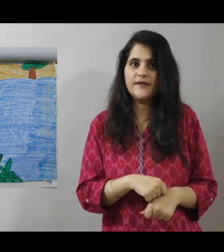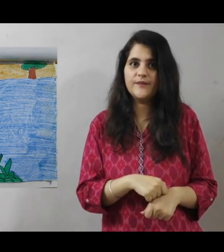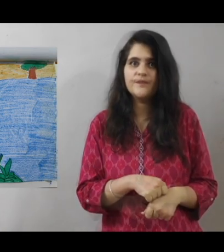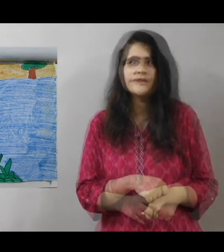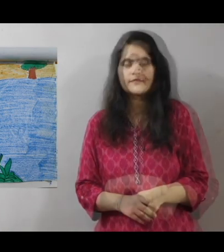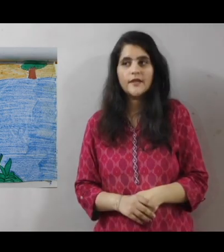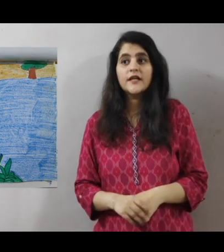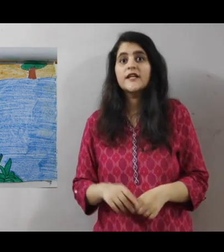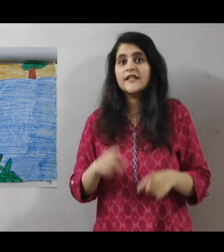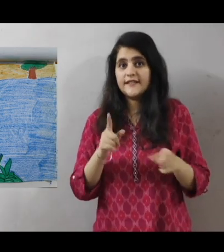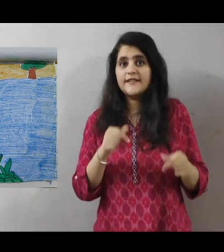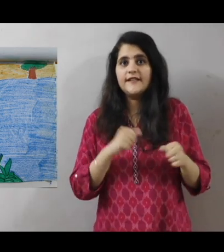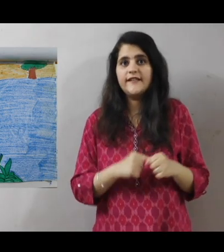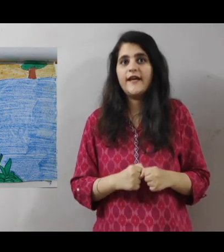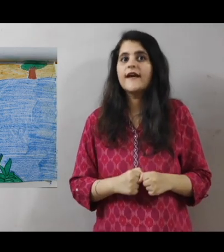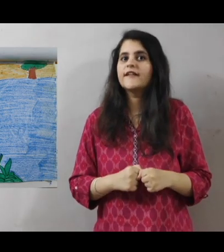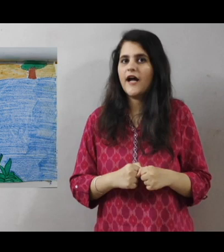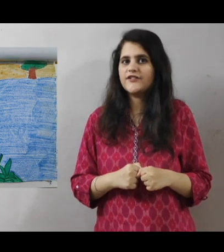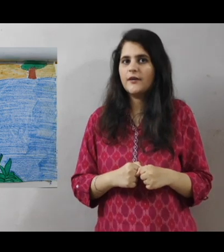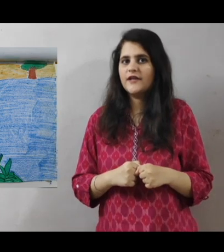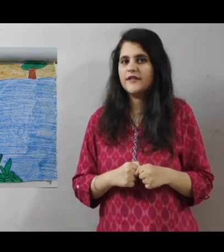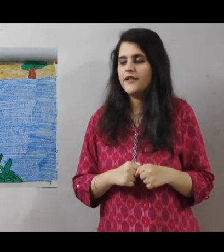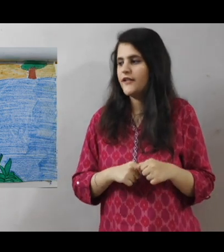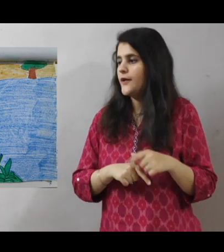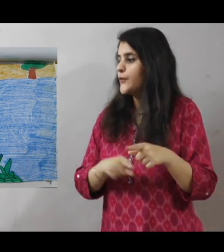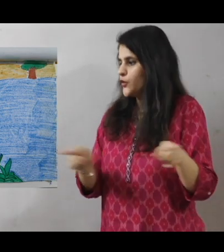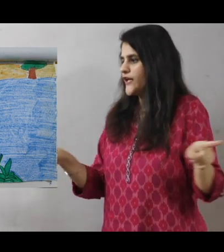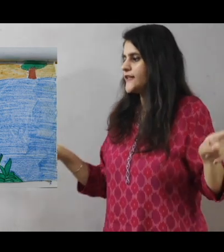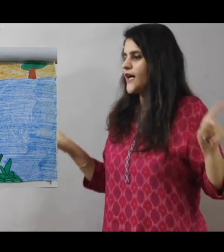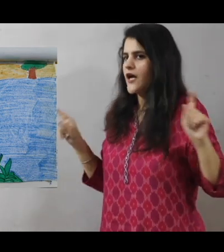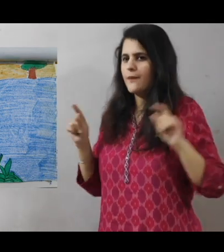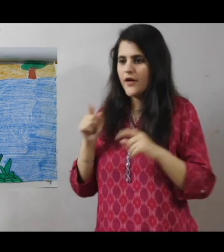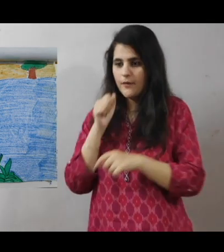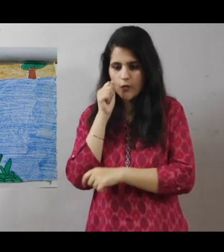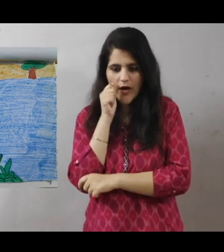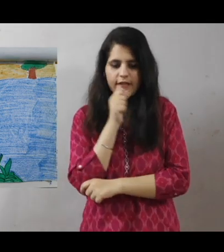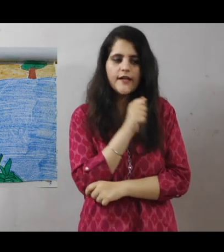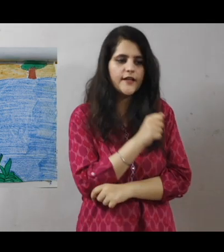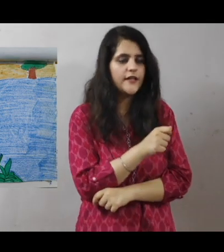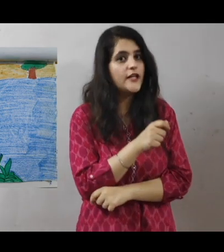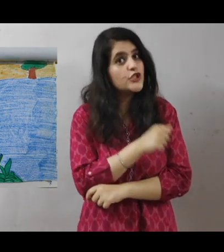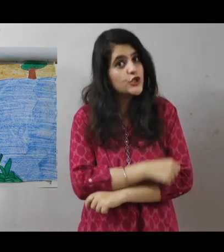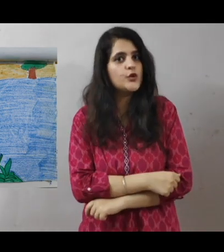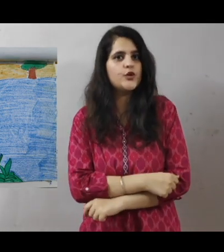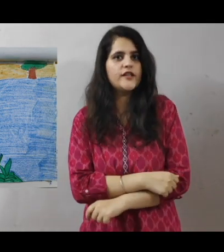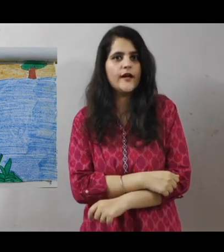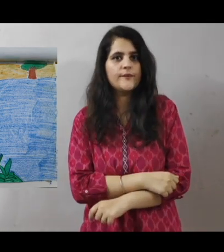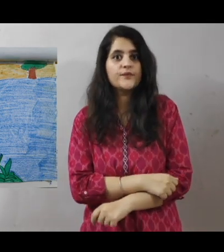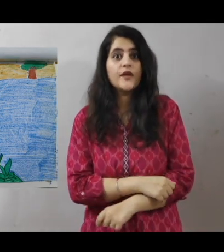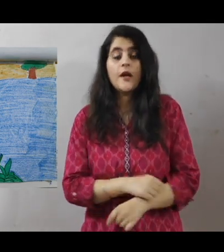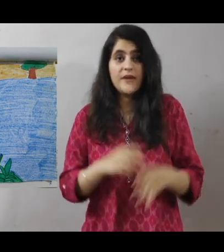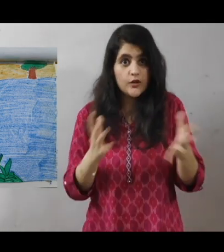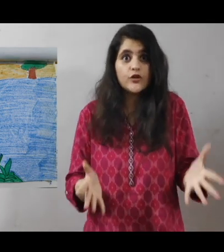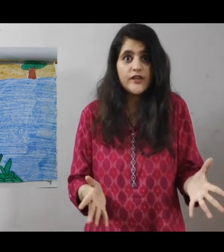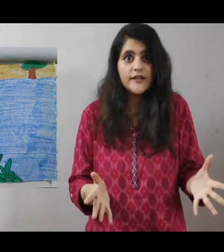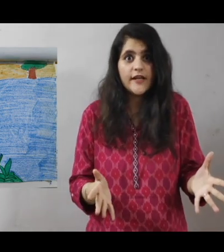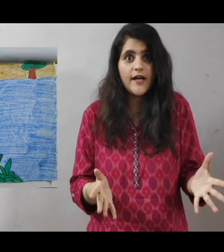पड़ेगी। इसीलिए राजा बंदर ने पूरे तालाब का मुआयना करना शुरू किया। फिर उन्होंने